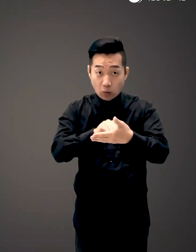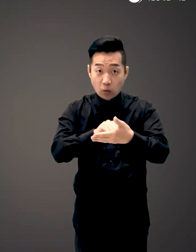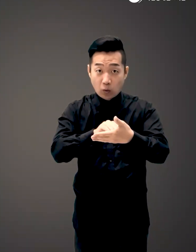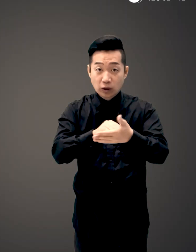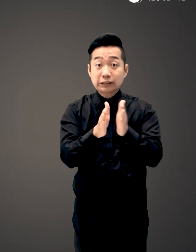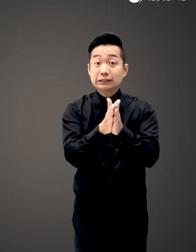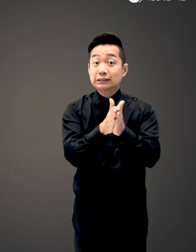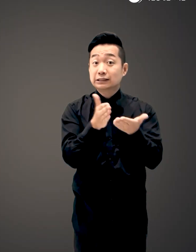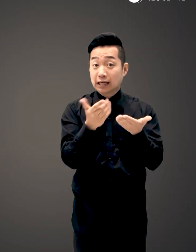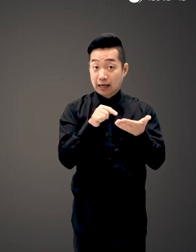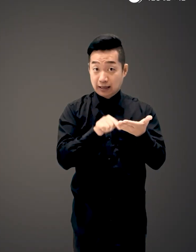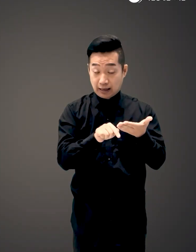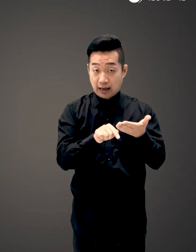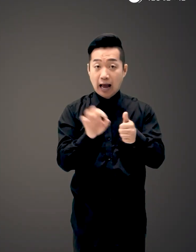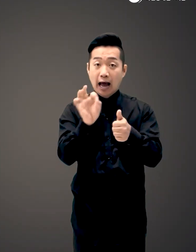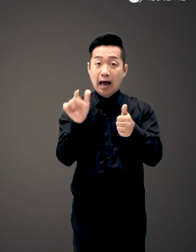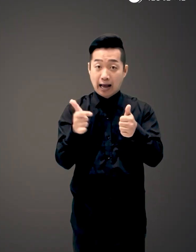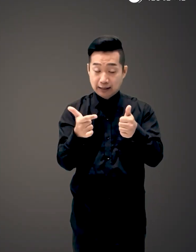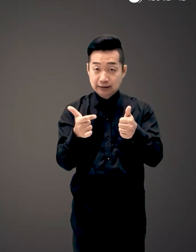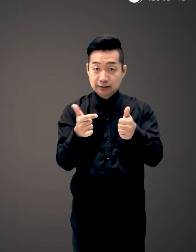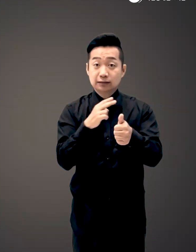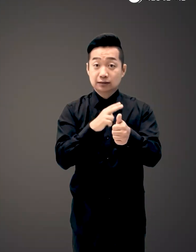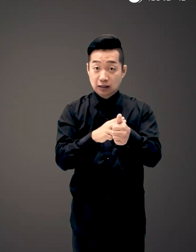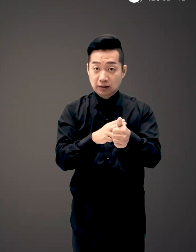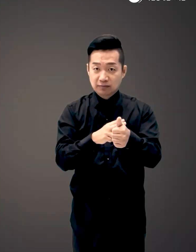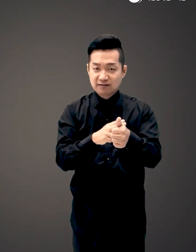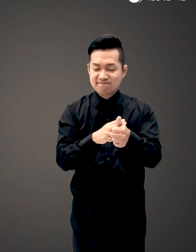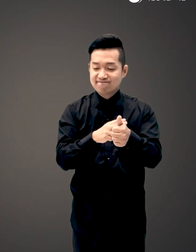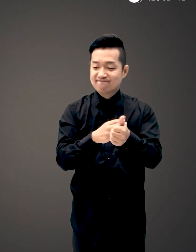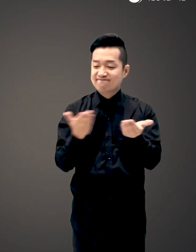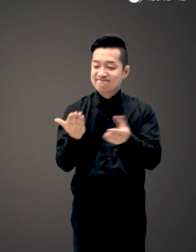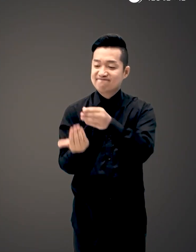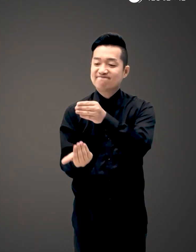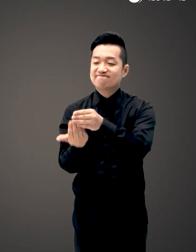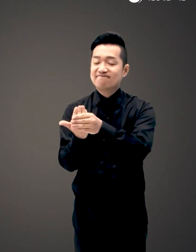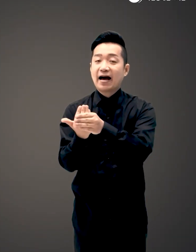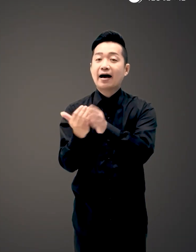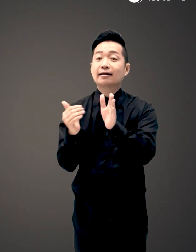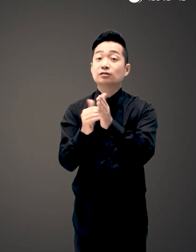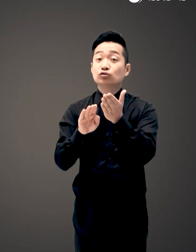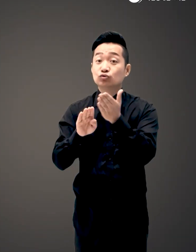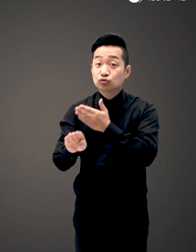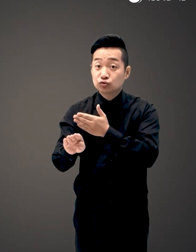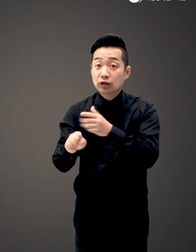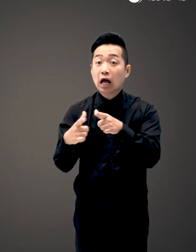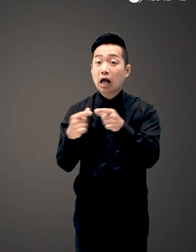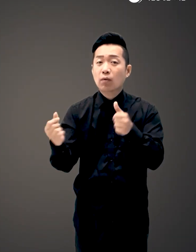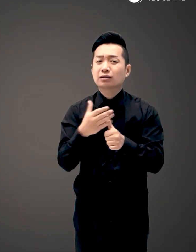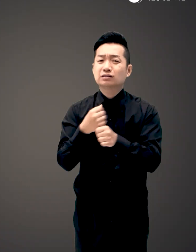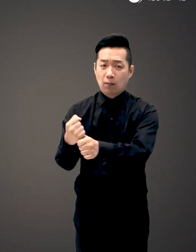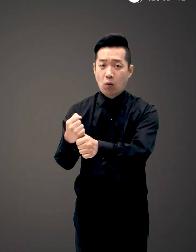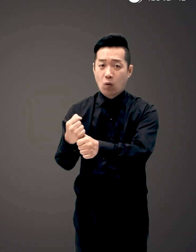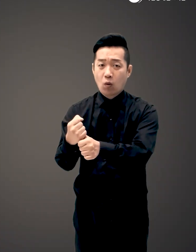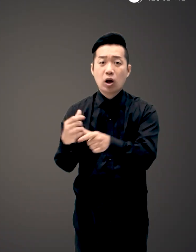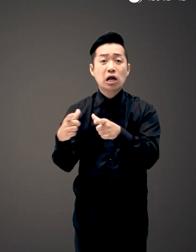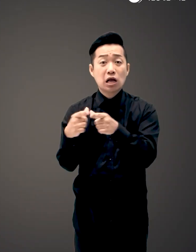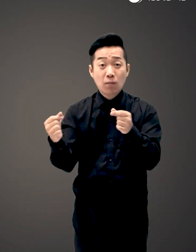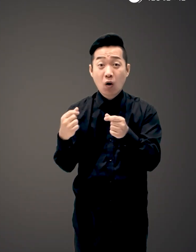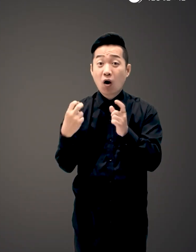안중근 의사가 거사 후에 일본에 체포돼 가지고 일본인